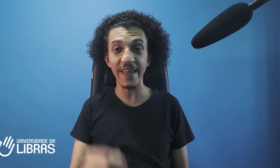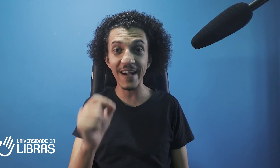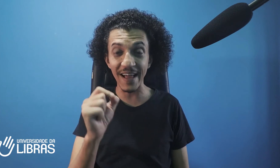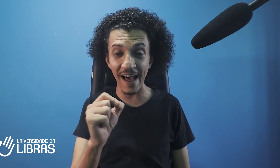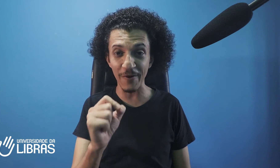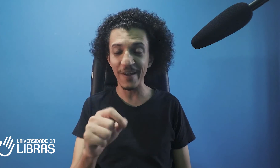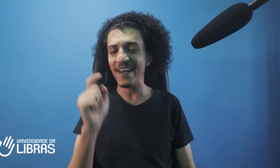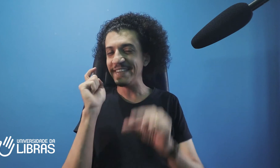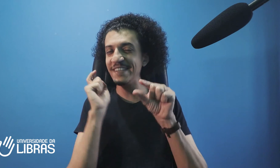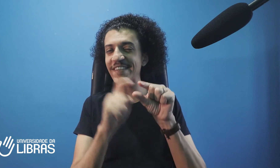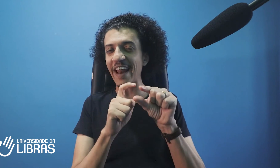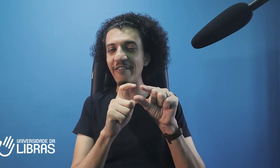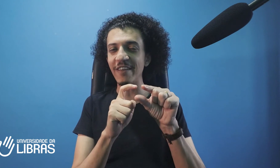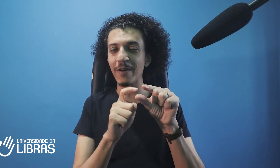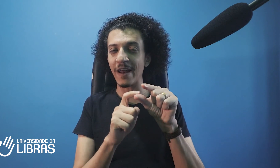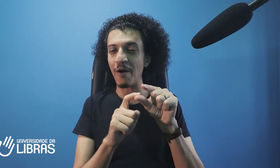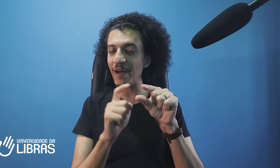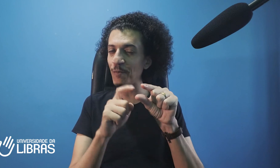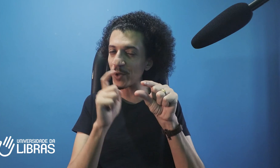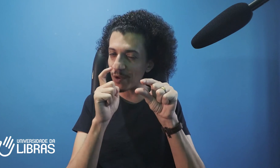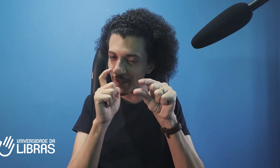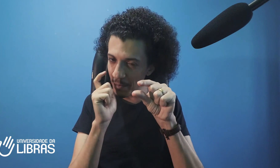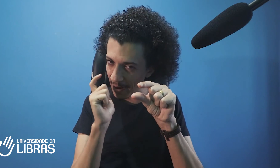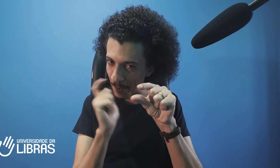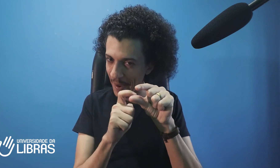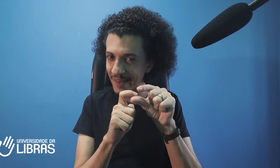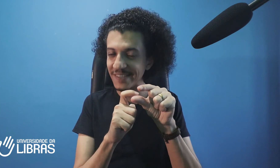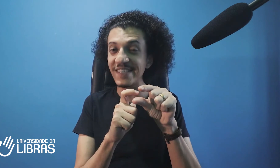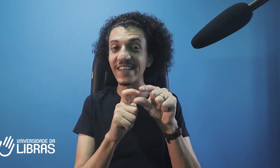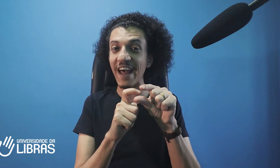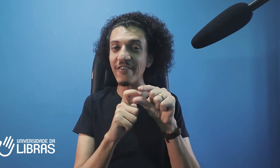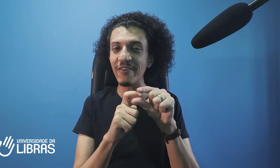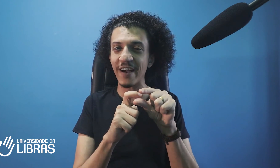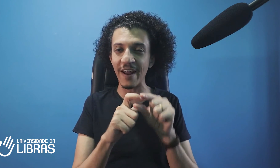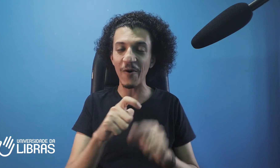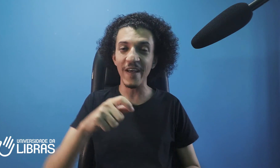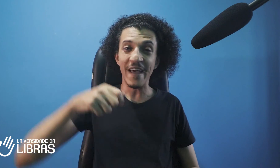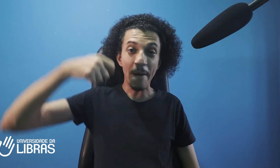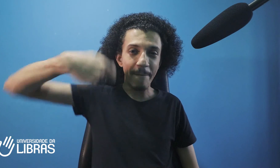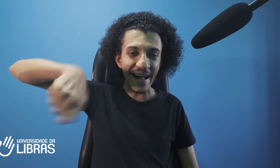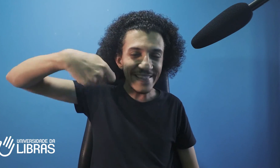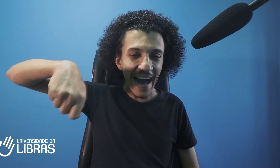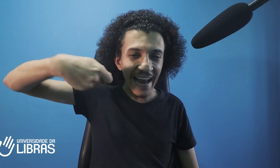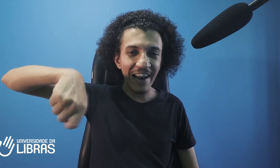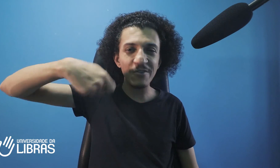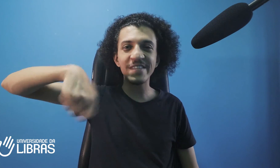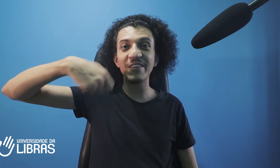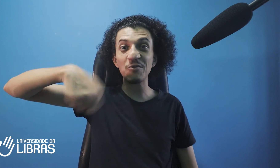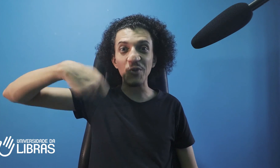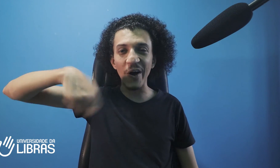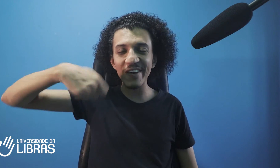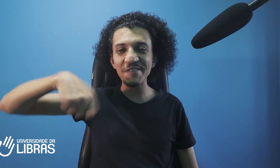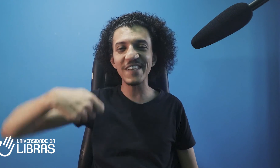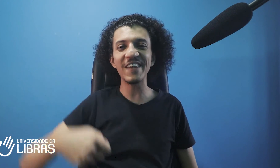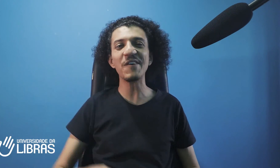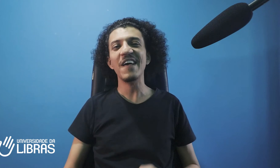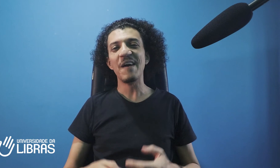e claro se inscreve aqui no canal vai lá no botão vermelho aperta se escreve aqui no canal babalaô senhor toca no Sininho